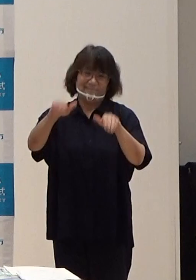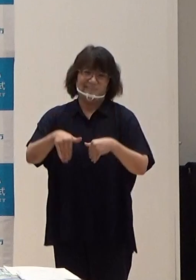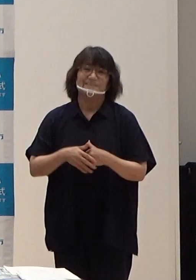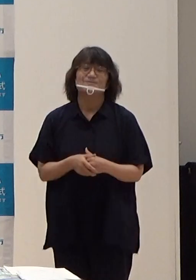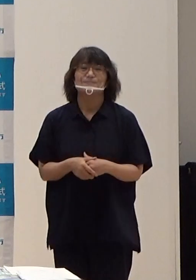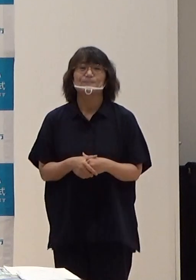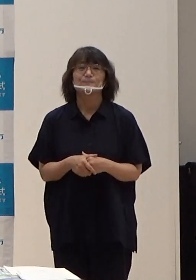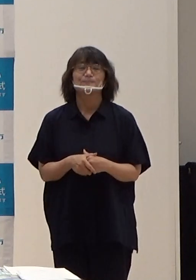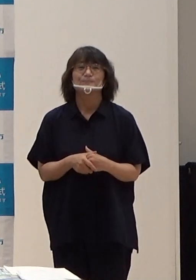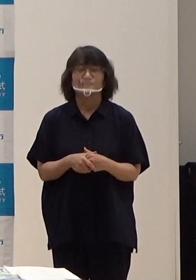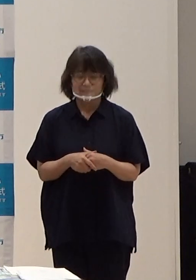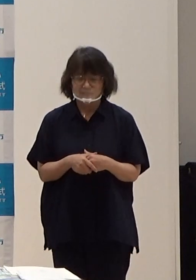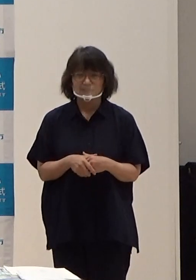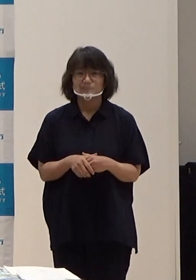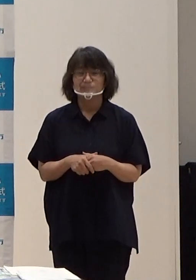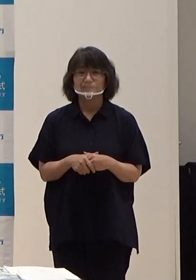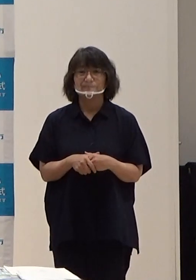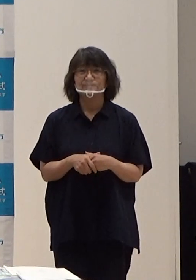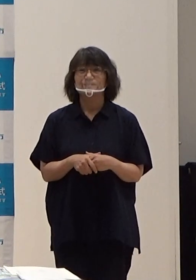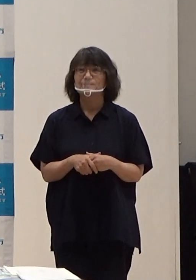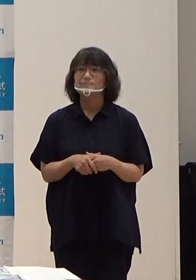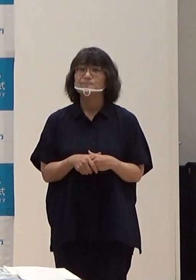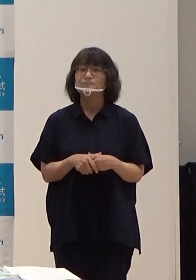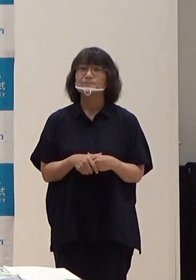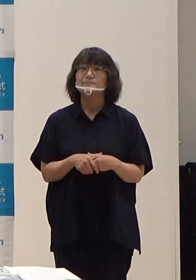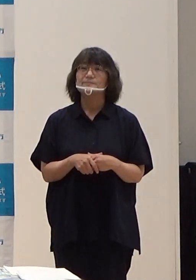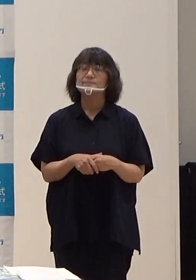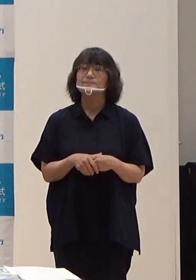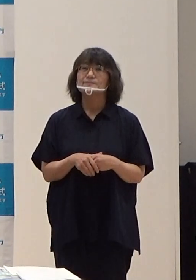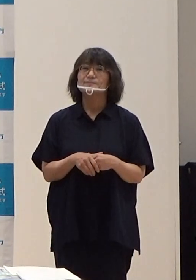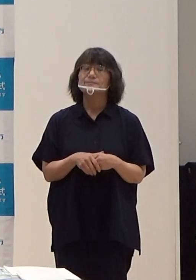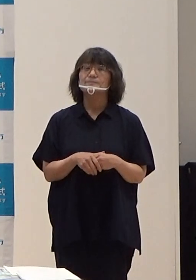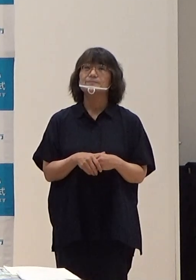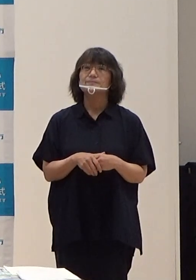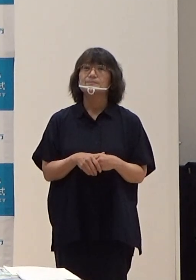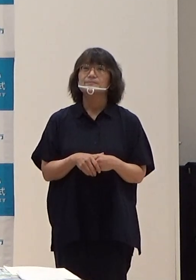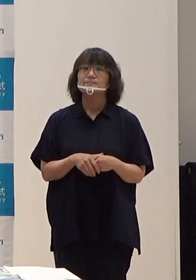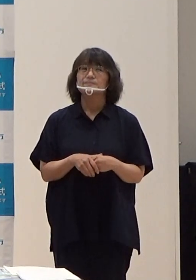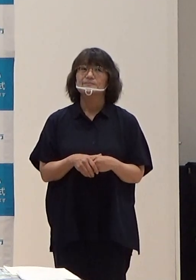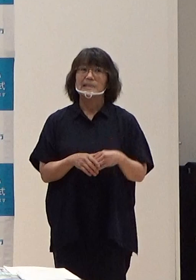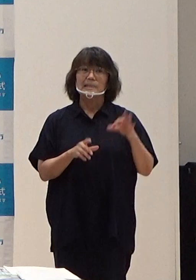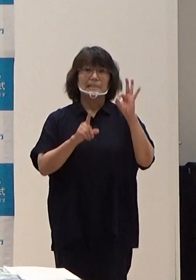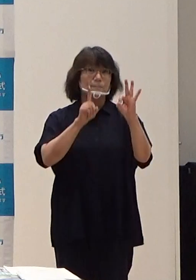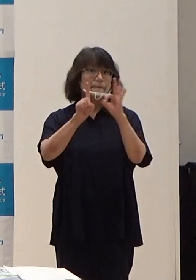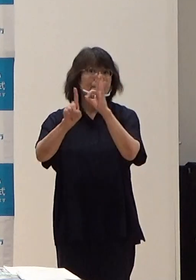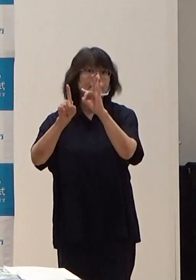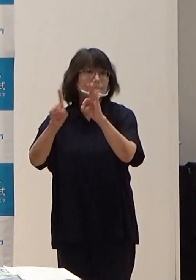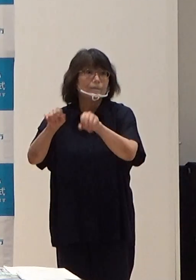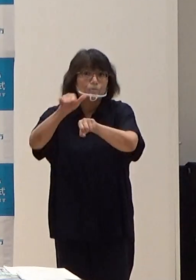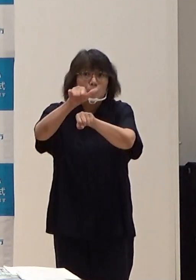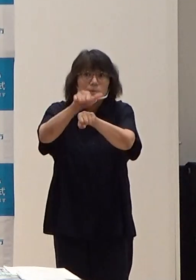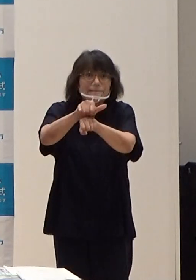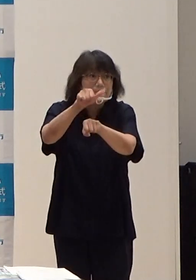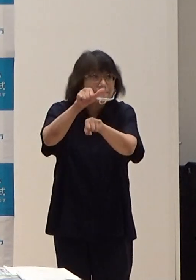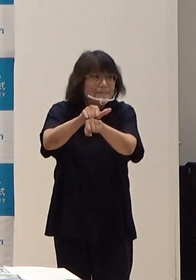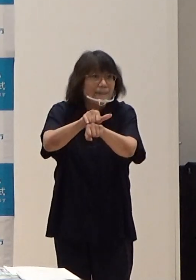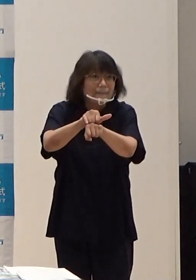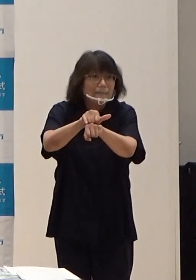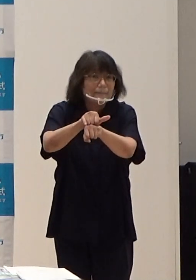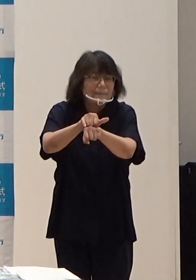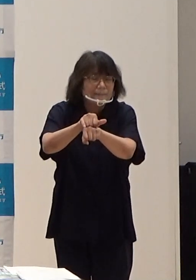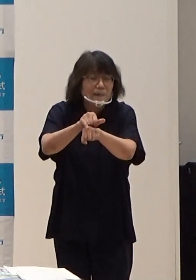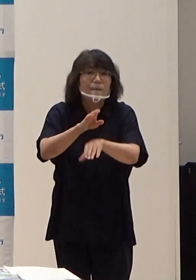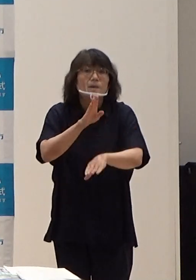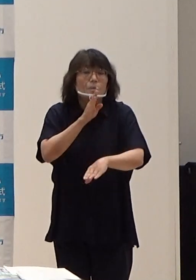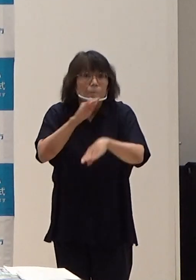今各市皆様の報道にもありますように、デジタル系人材のですね、奪い合いといいましょうか、